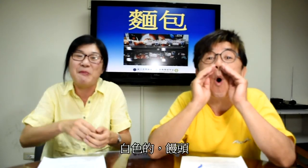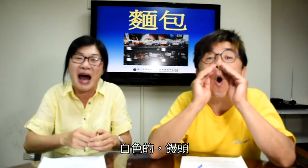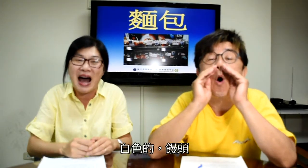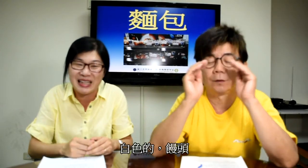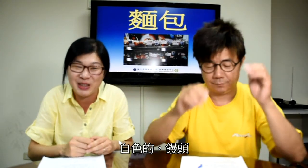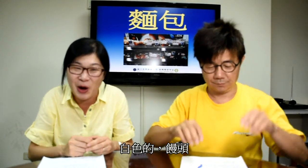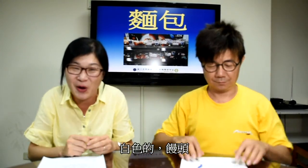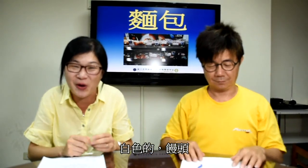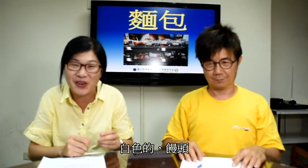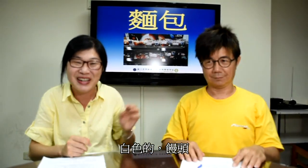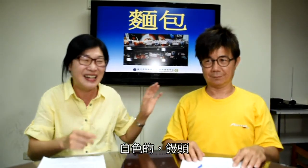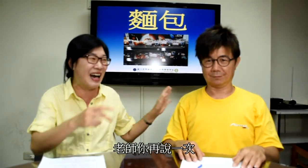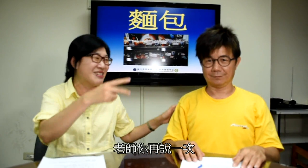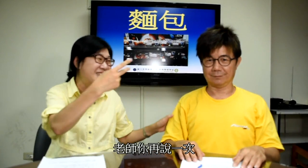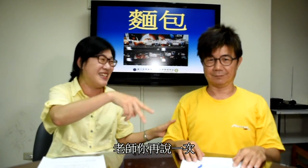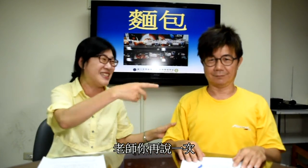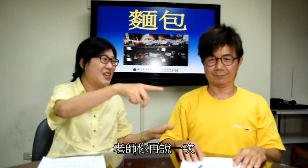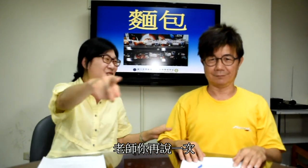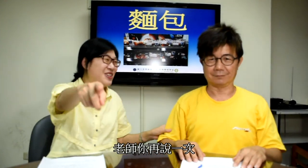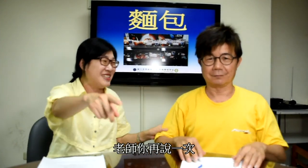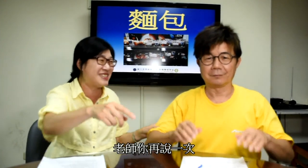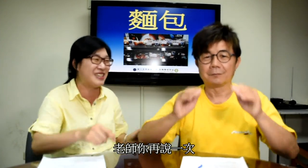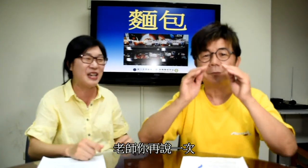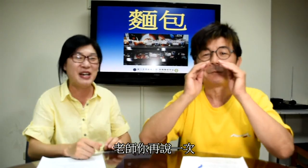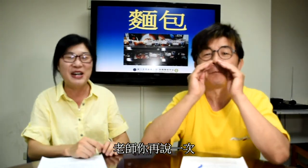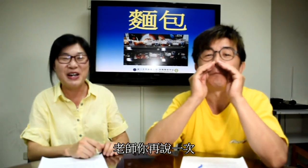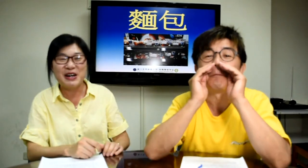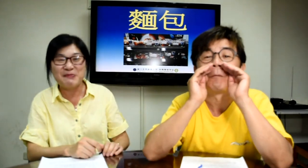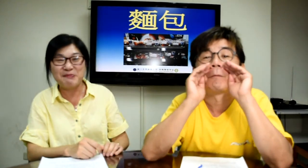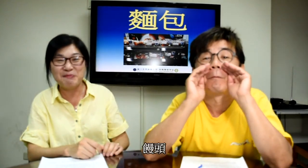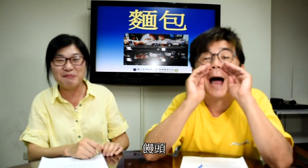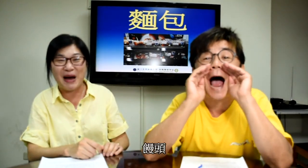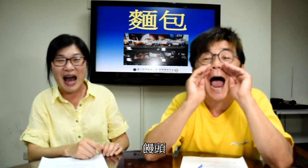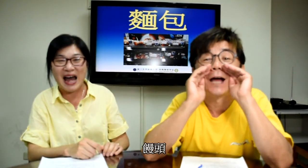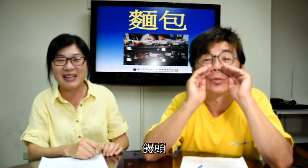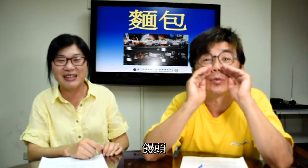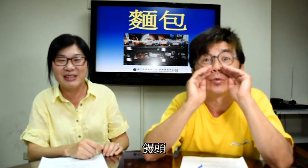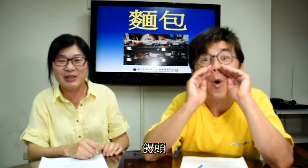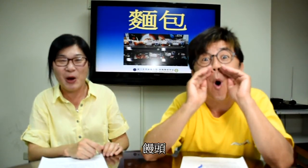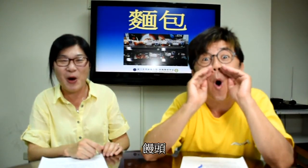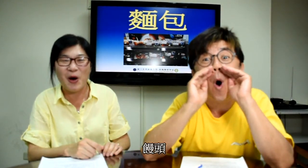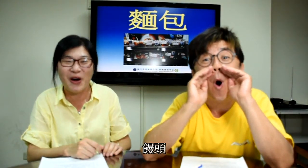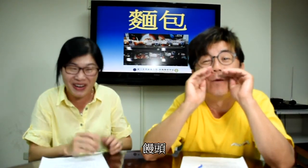馒头。老师，你再说一次， 馒头。